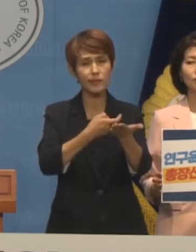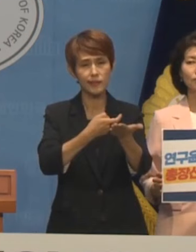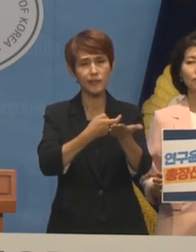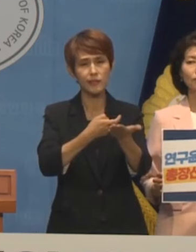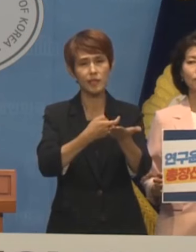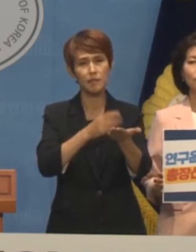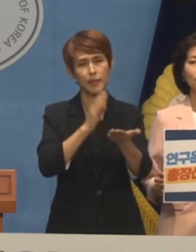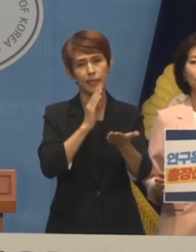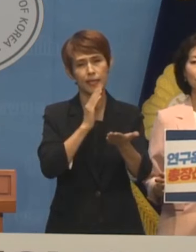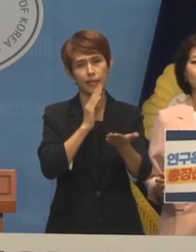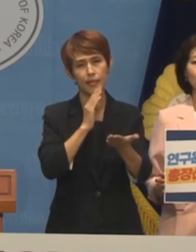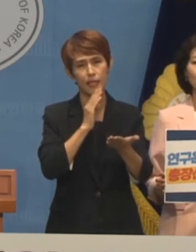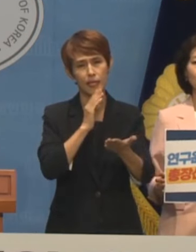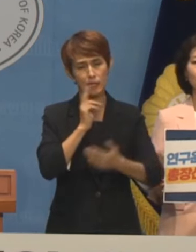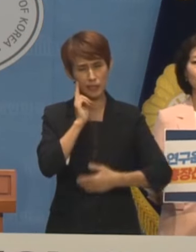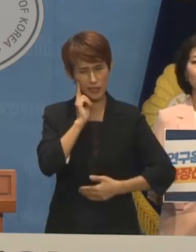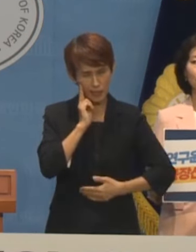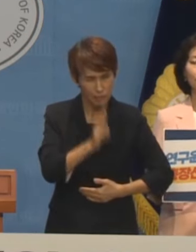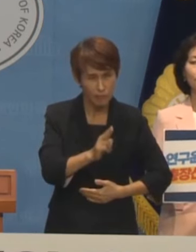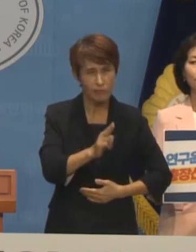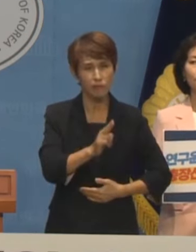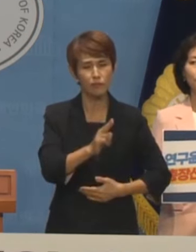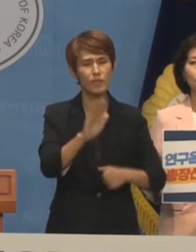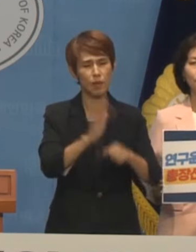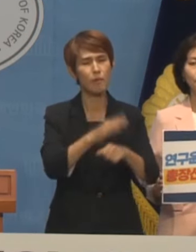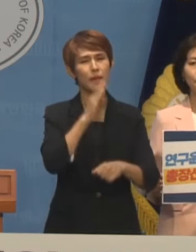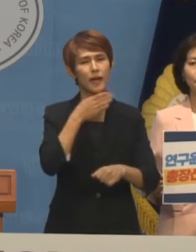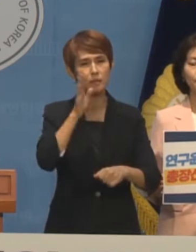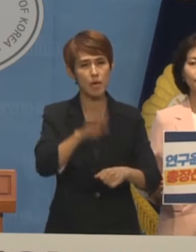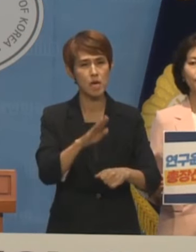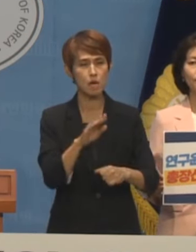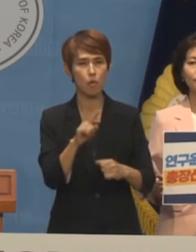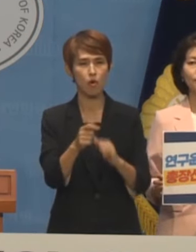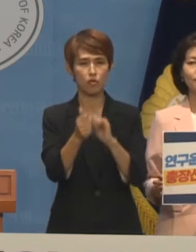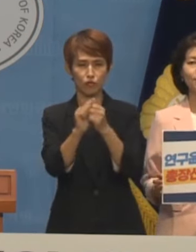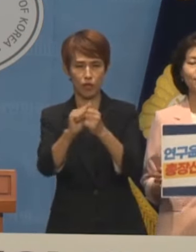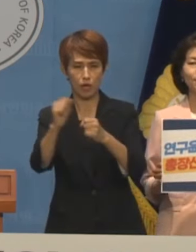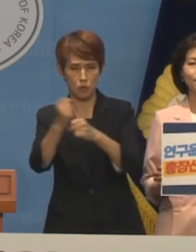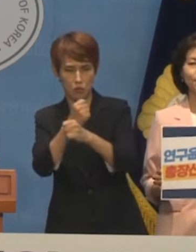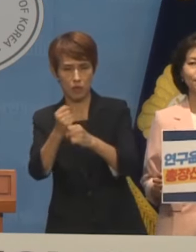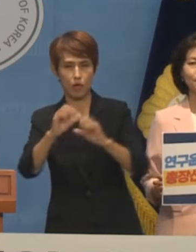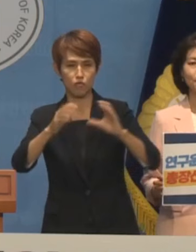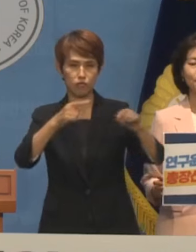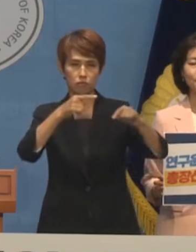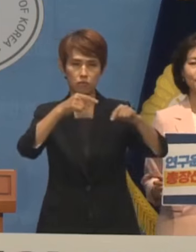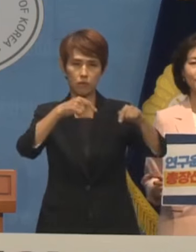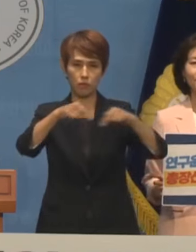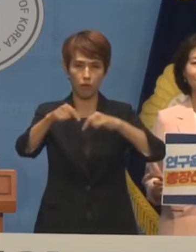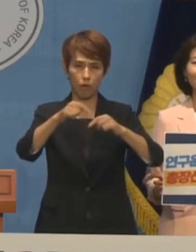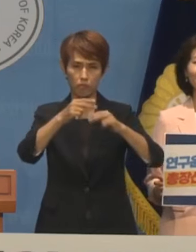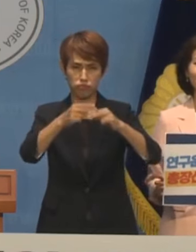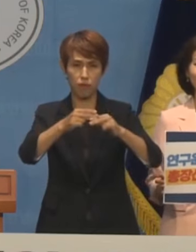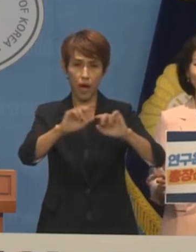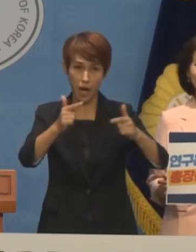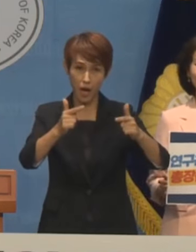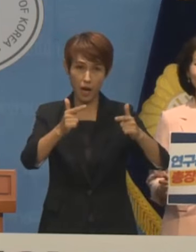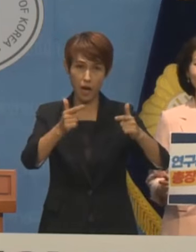완전히 매도할 만한 잘못은 아니라고 생각합니다. 무슨 주가 조작이나 국정 개입 같은 거창한 혐의가 아니라면